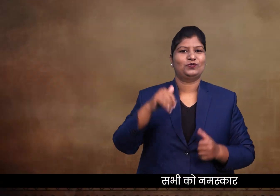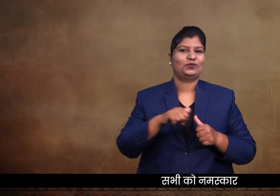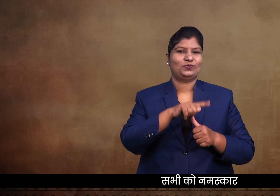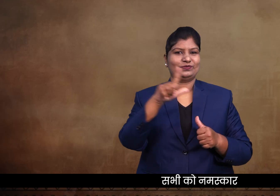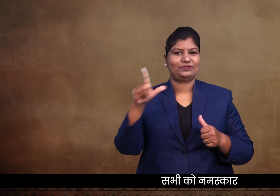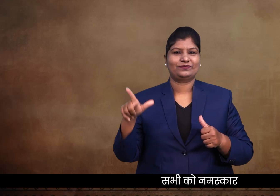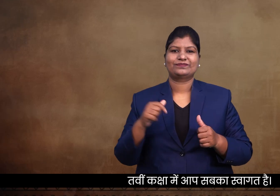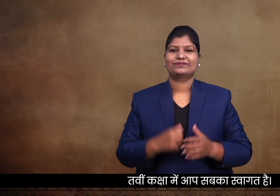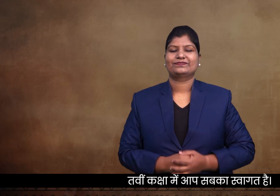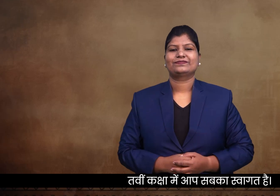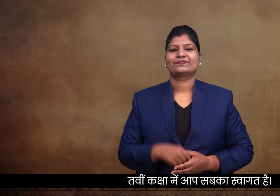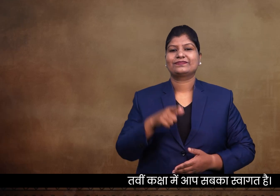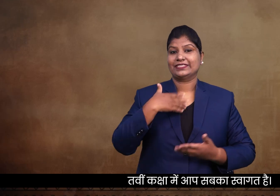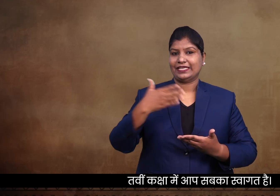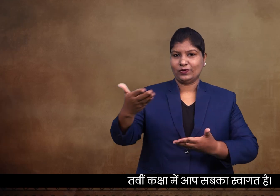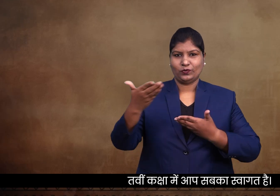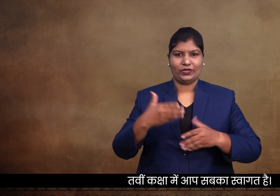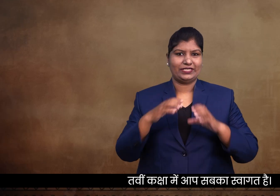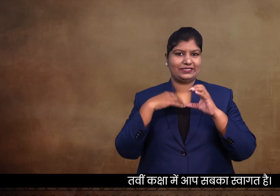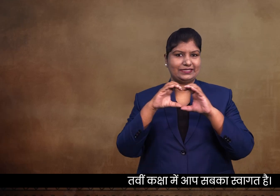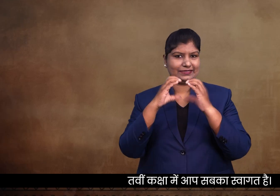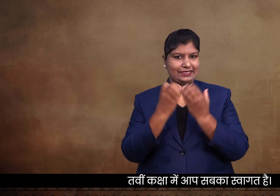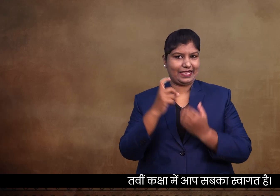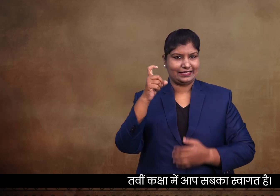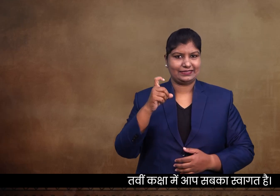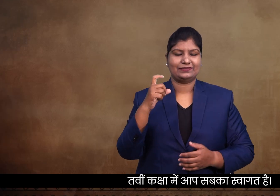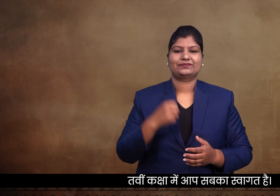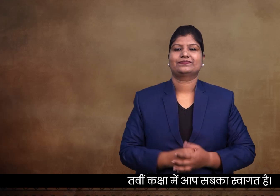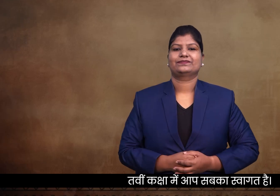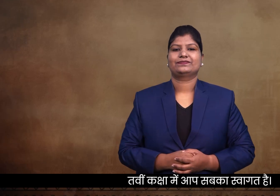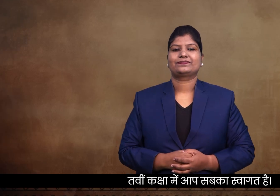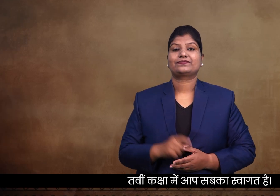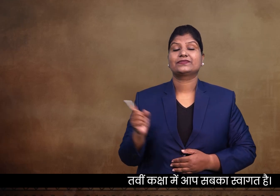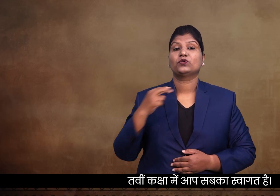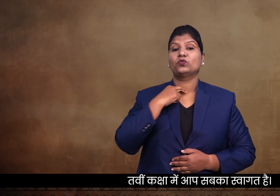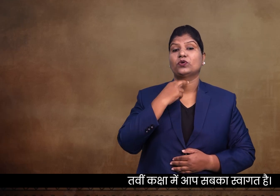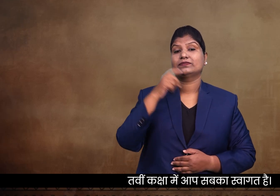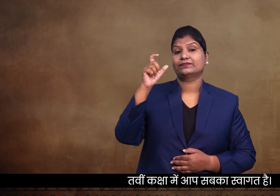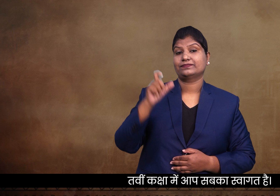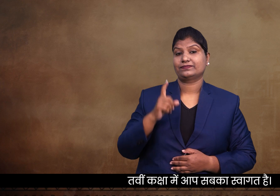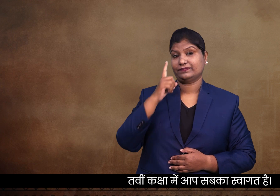सभी को नमस्कार। 7वीं कक्षा में आप सबका स्वागत है।